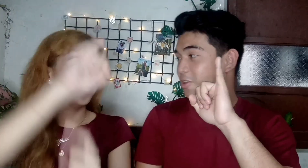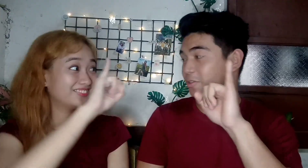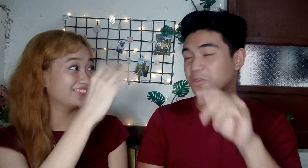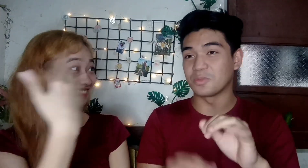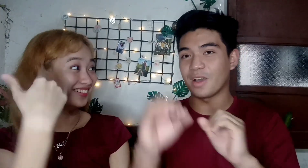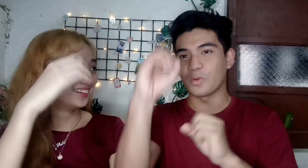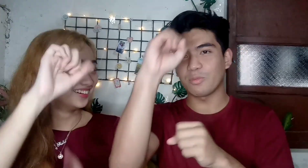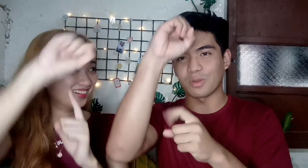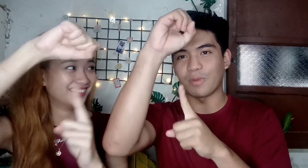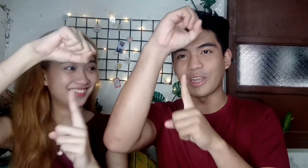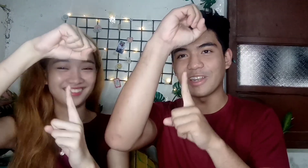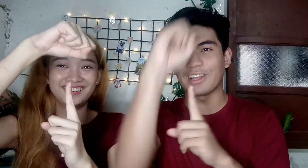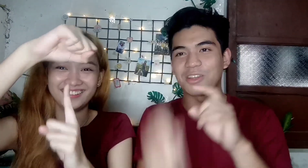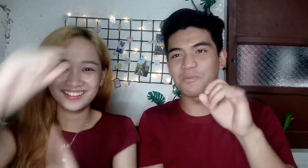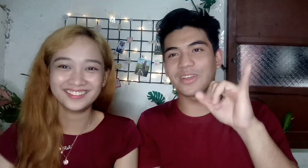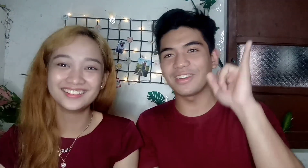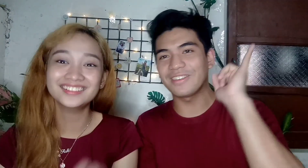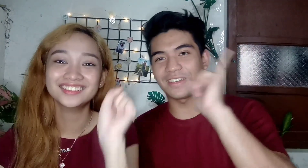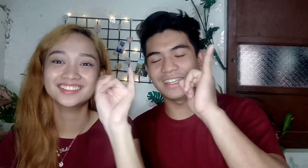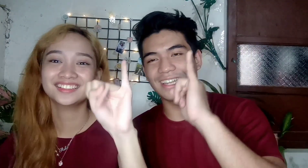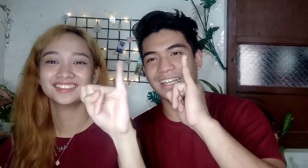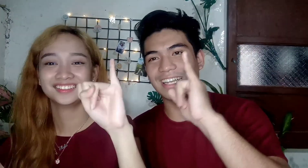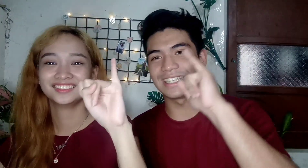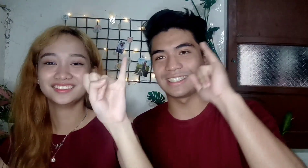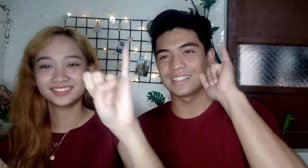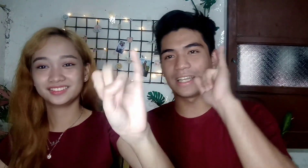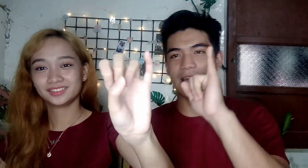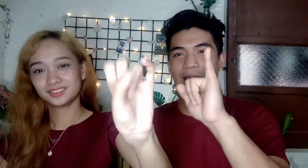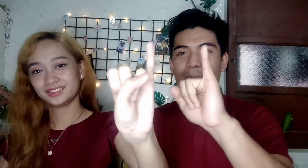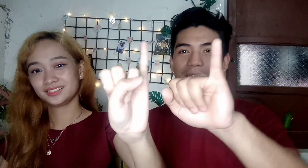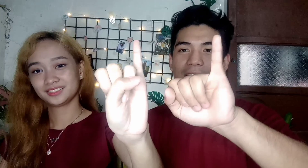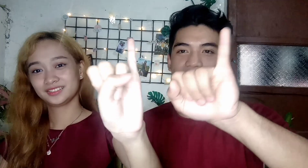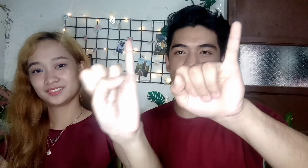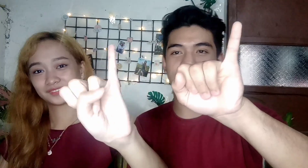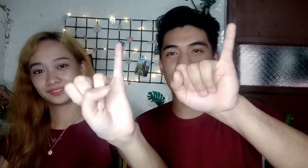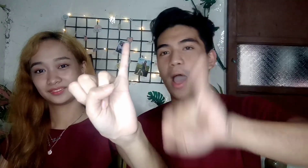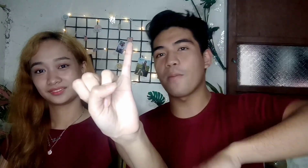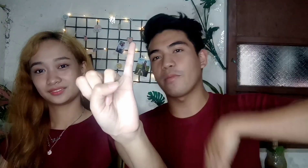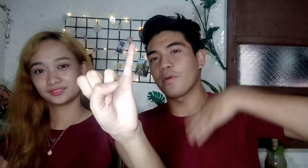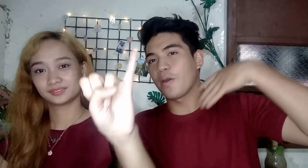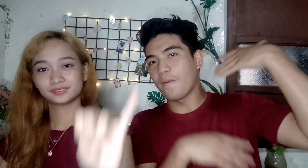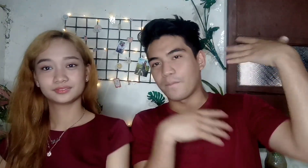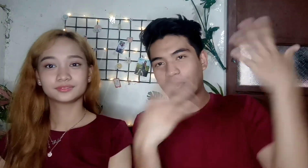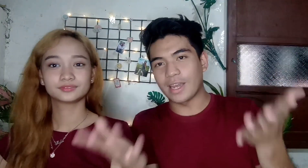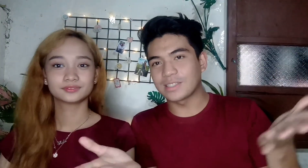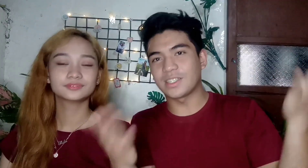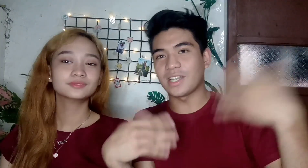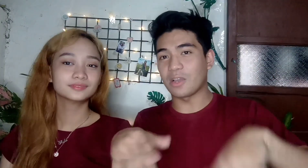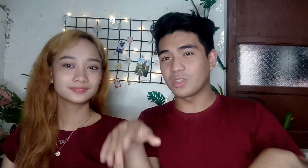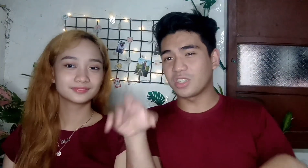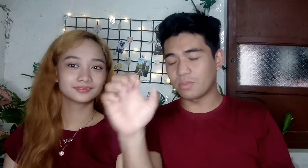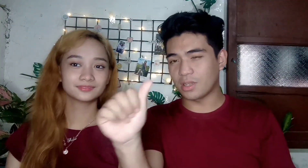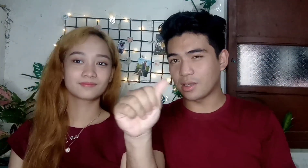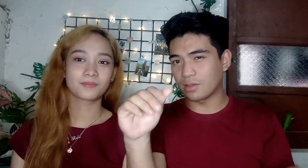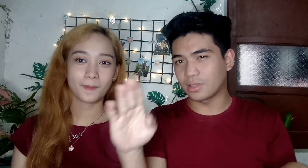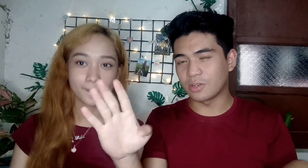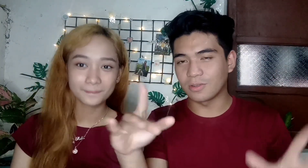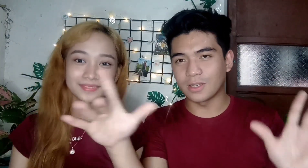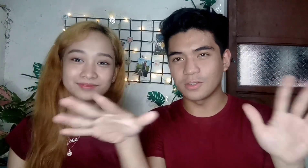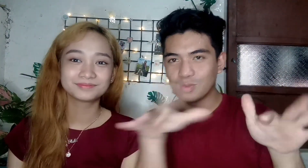Ay, yung iba, oh, may paganyan-ganyan pa eh, no? Ganyan lang, guys. Ay, para pagka nag-sign language kami ng ganun-ganun yung